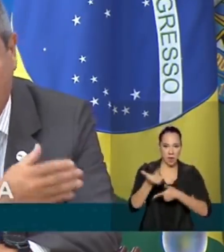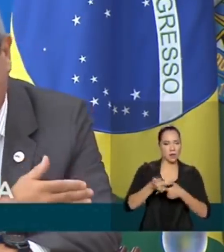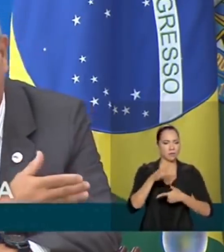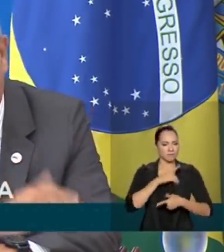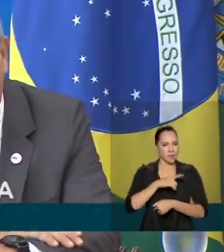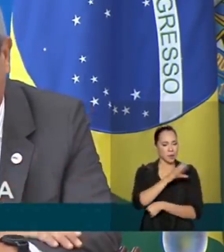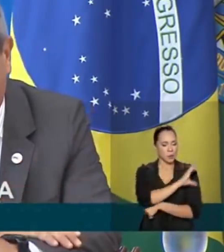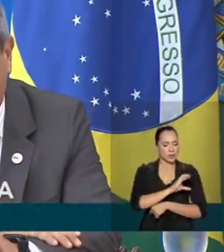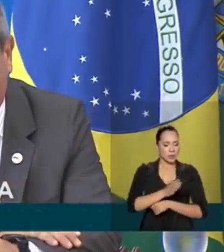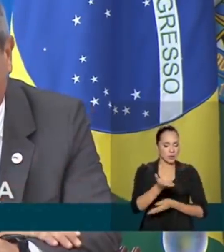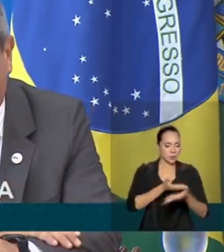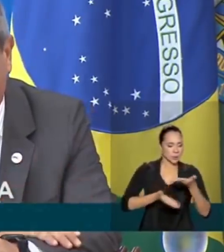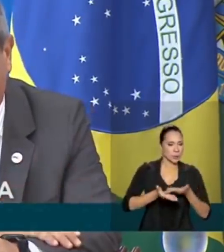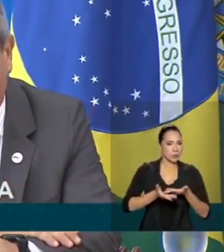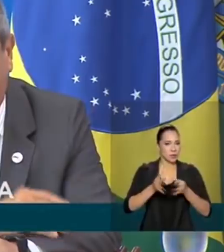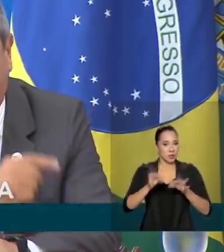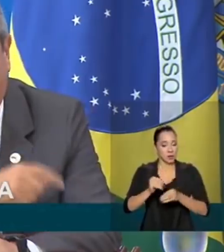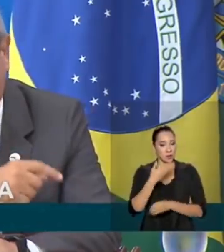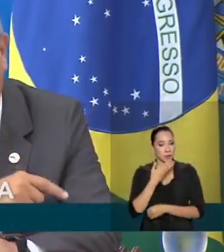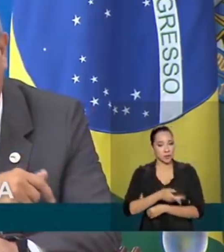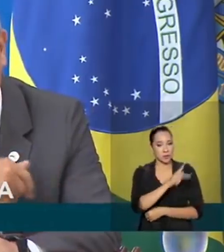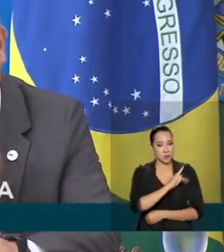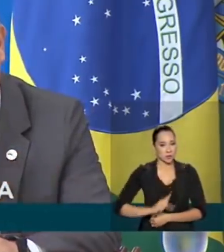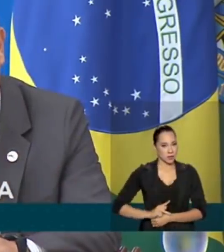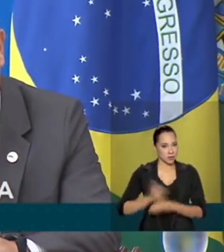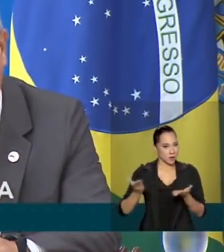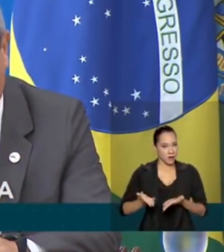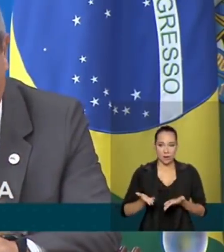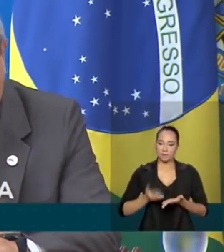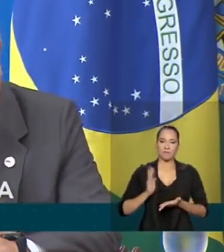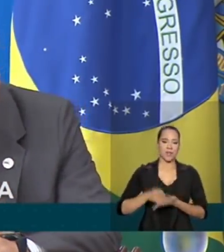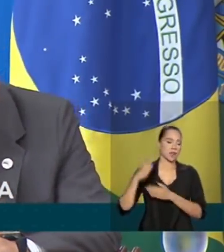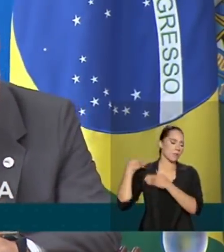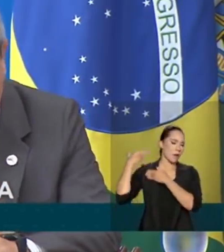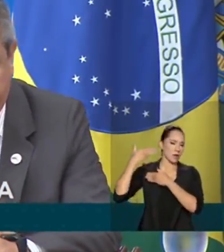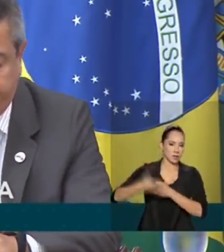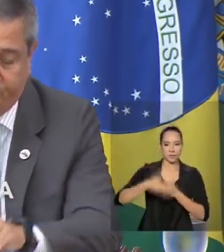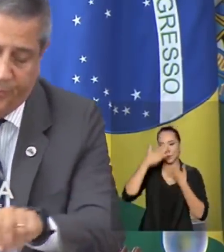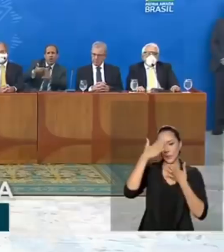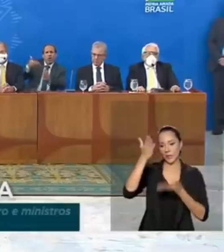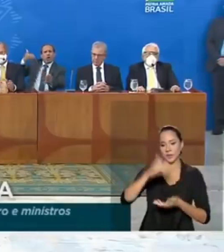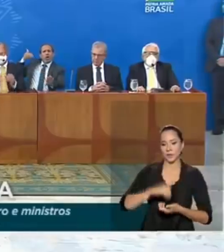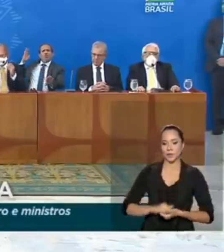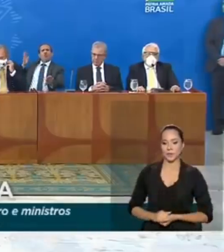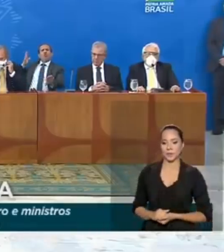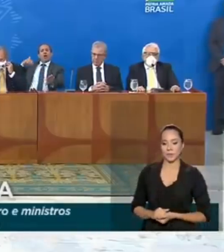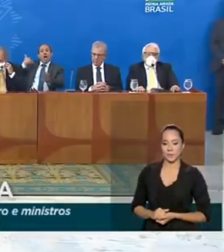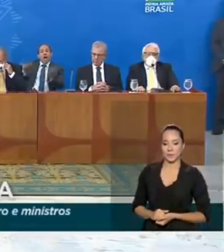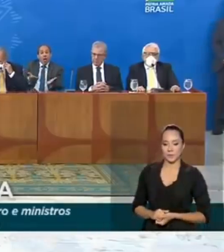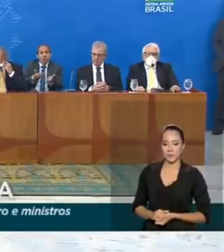inteiro, conforme a determinação do presidente, que não é de agora, já vinha anteriormente. Muito obrigado. Levi.